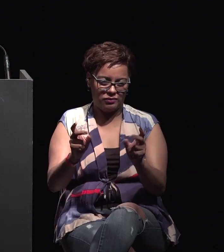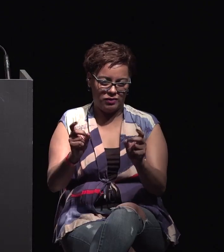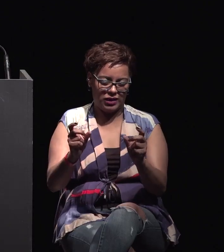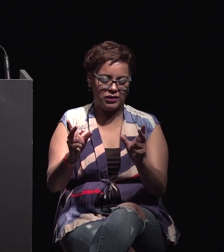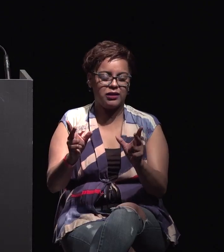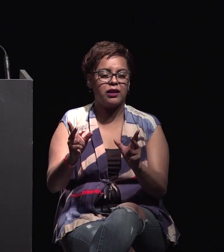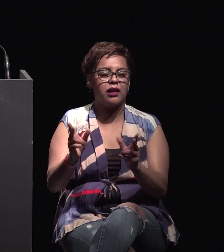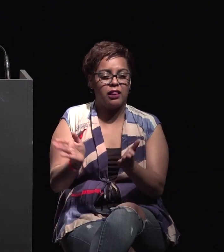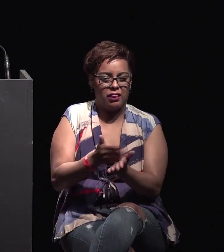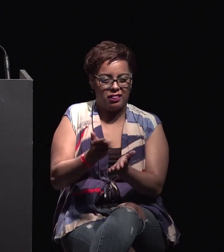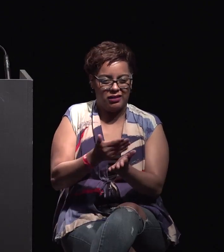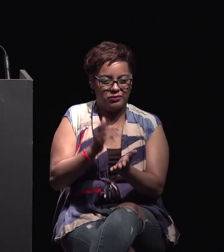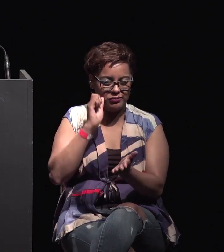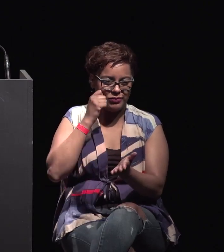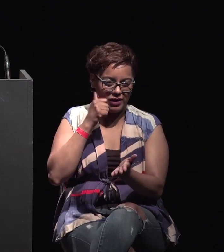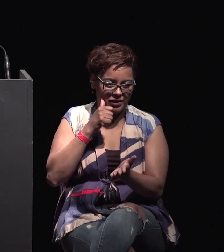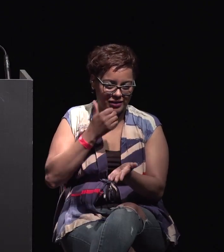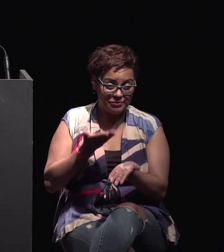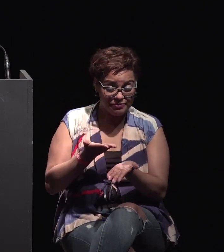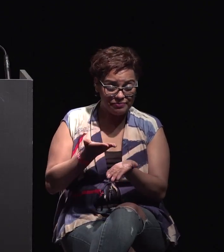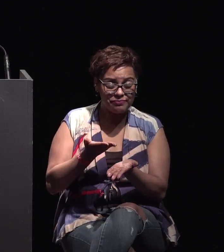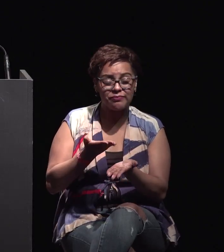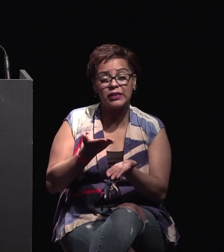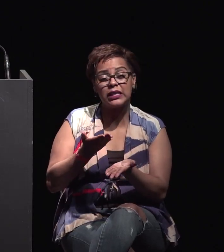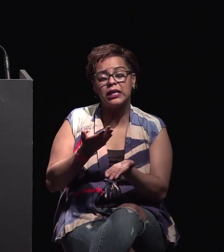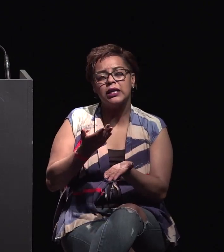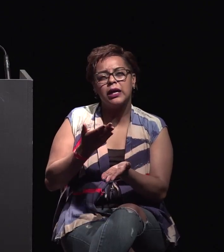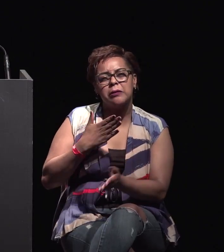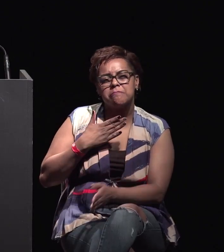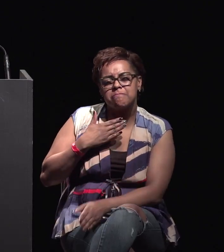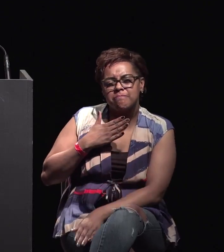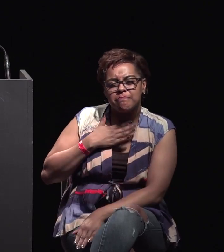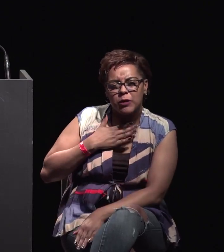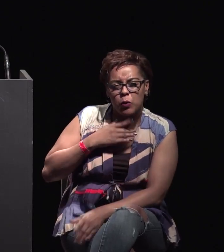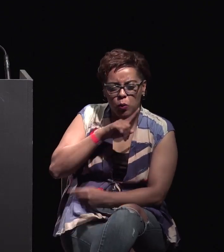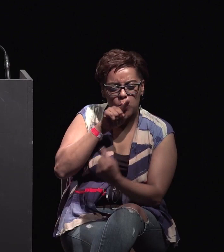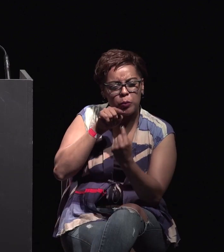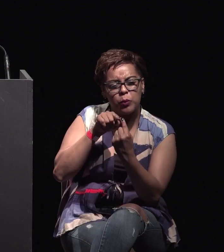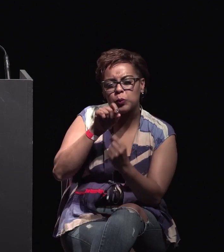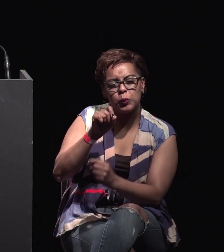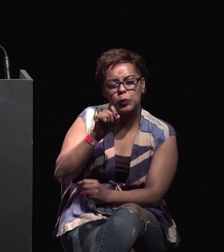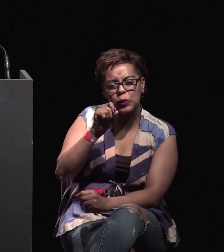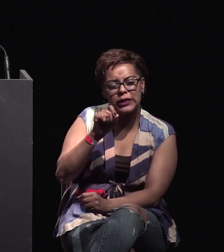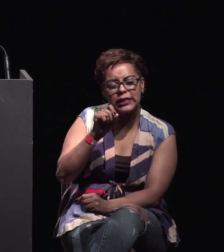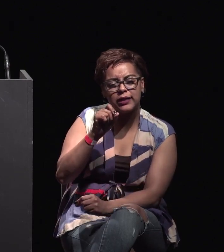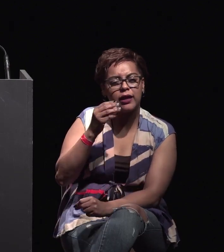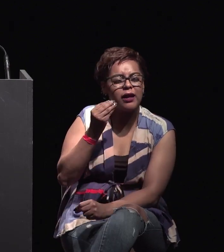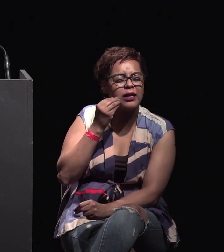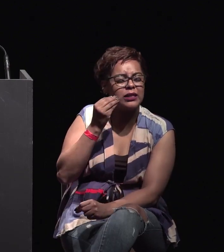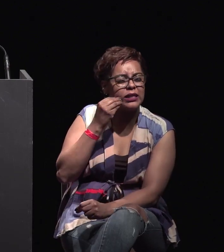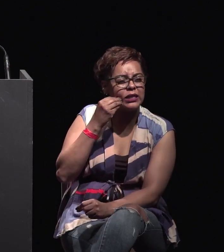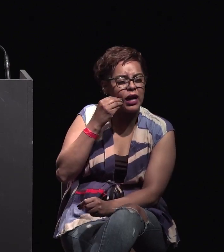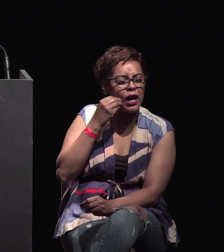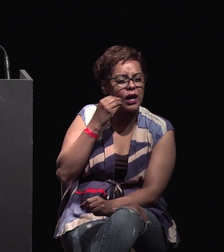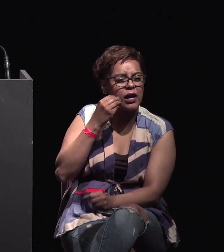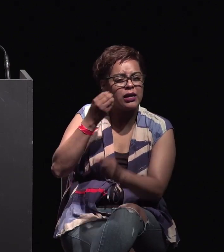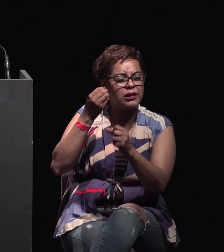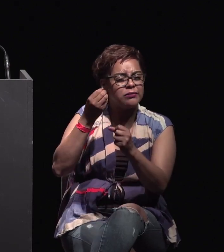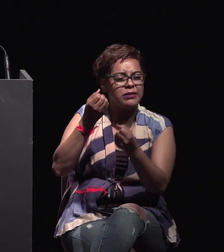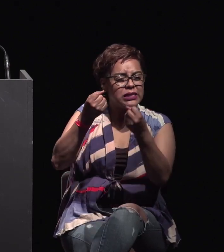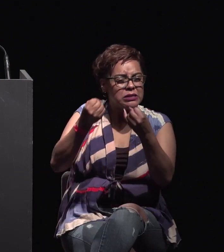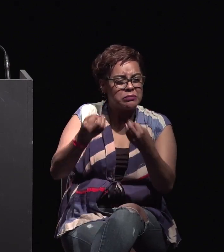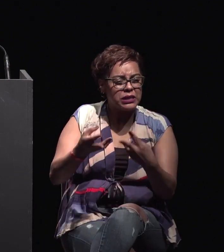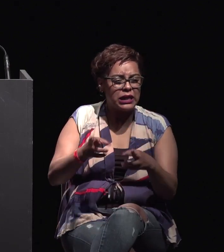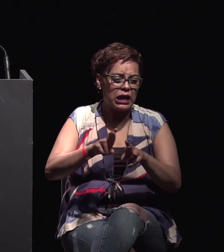Então, a ideia aqui é procurar também distinguir um pouco